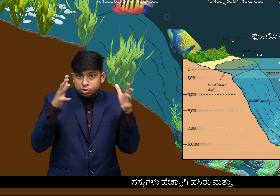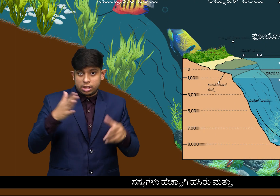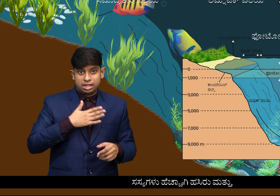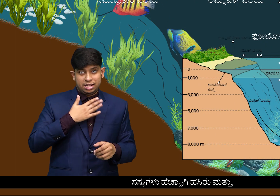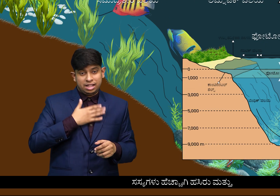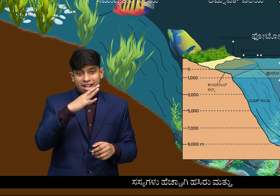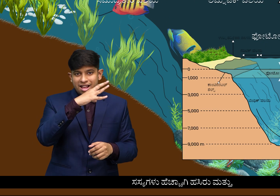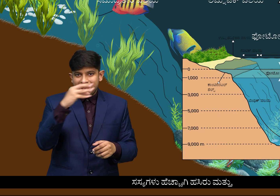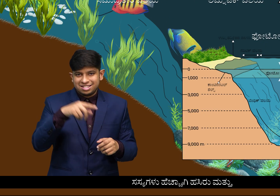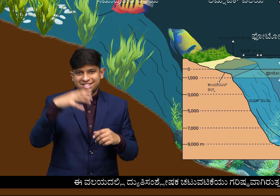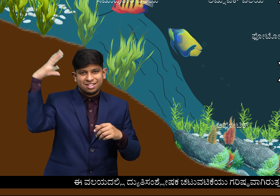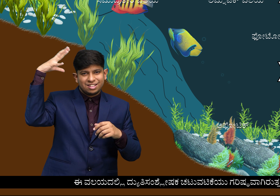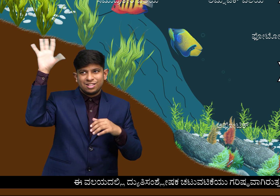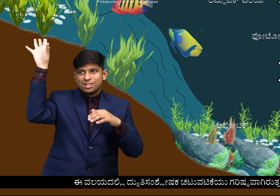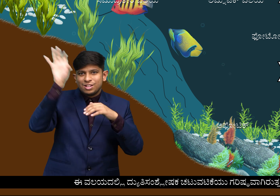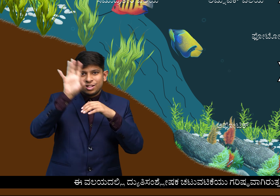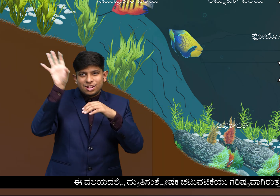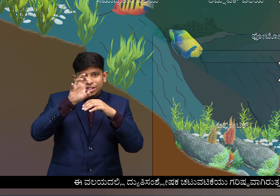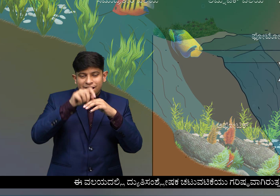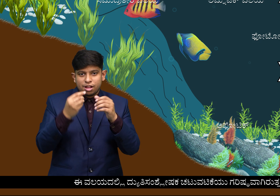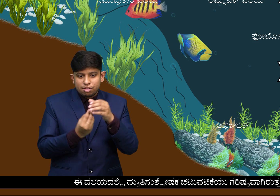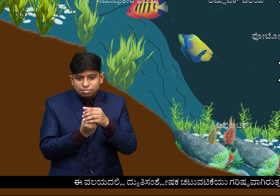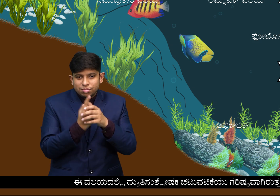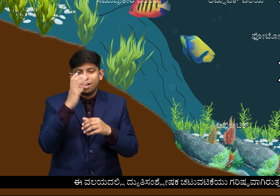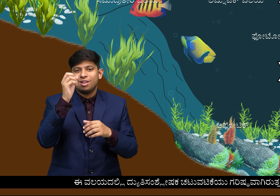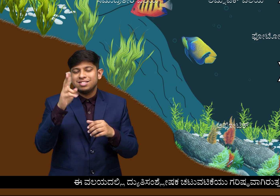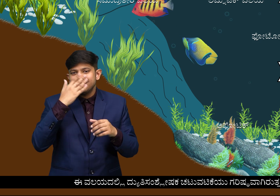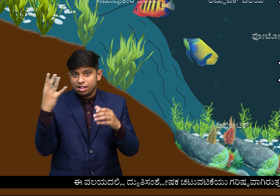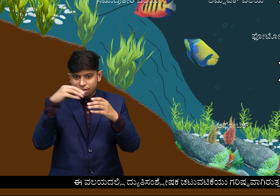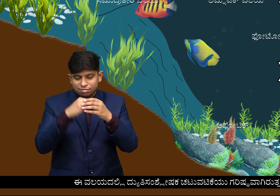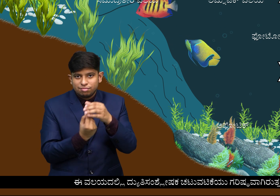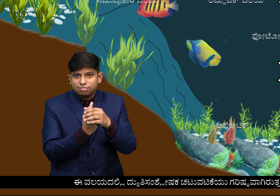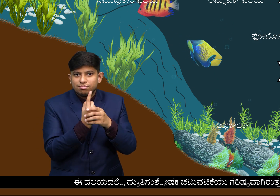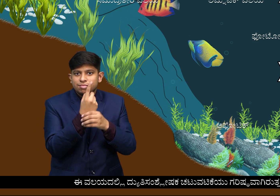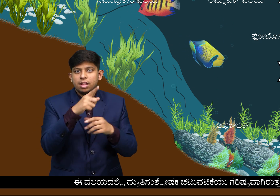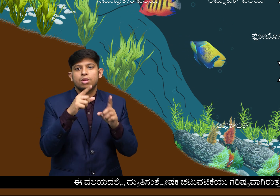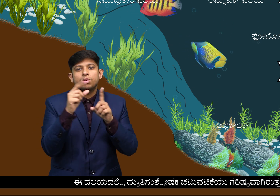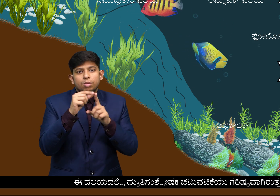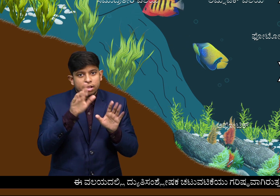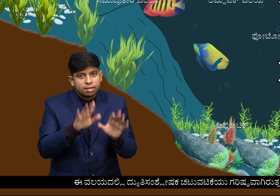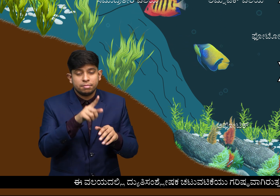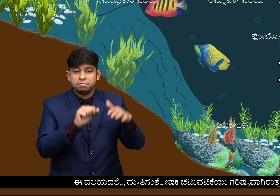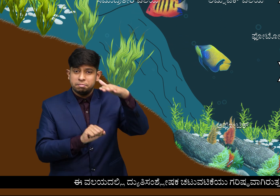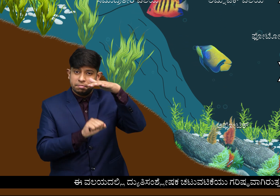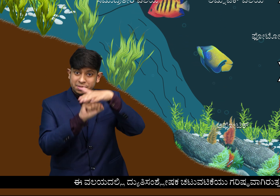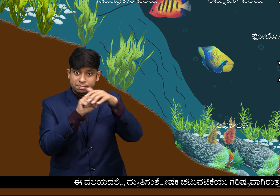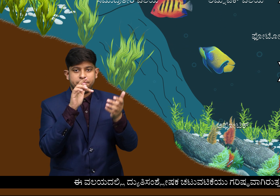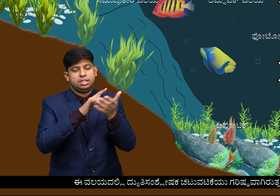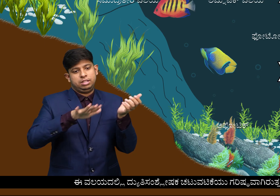ಸಸ್ಯಗಳು ಹೆಚ್ಚಾಗಿ ಹಸಿರು ಮತ್ತು ಈ ವಲಯದಲ್ಲಿ ದ್ಯುತಿ ಸಂಶ್ಲೇಷಕ ಚಟುವಟಿಕೆ ಗರಿಷ್ಠವಾಗಿರುತ್ತೆ.